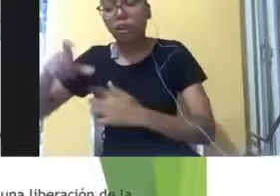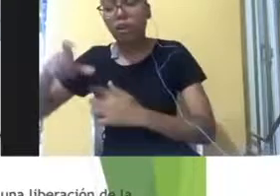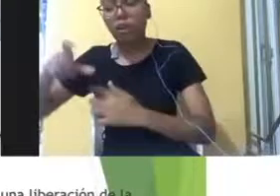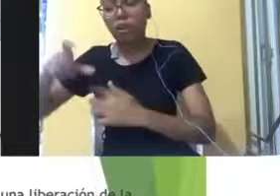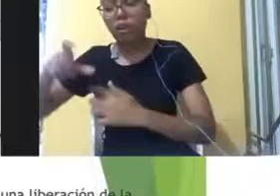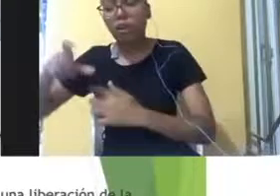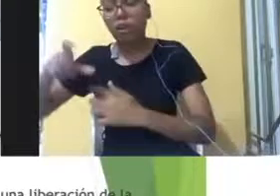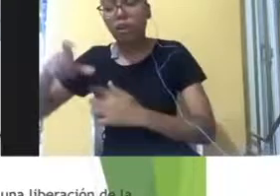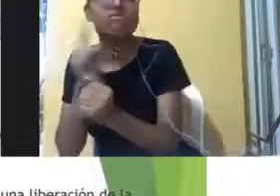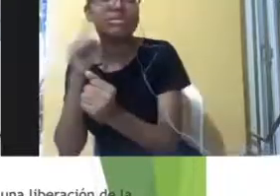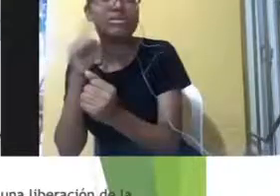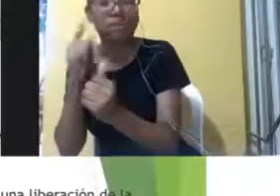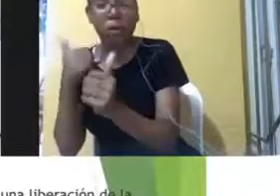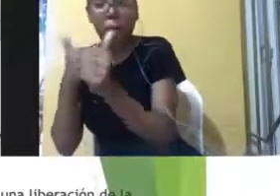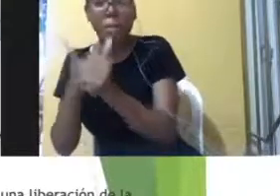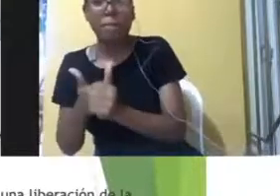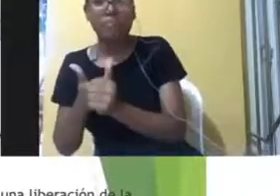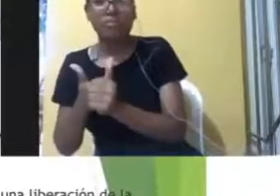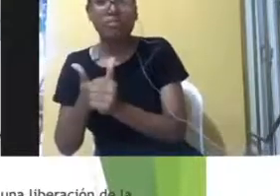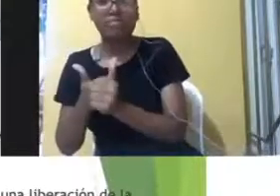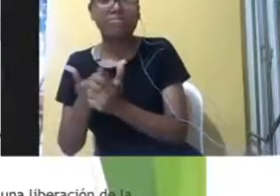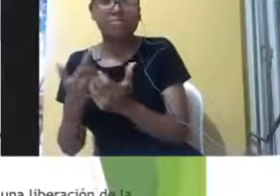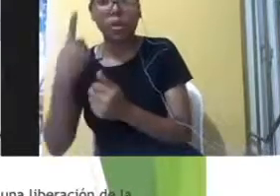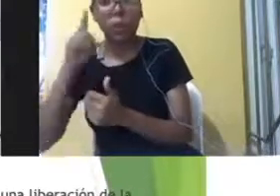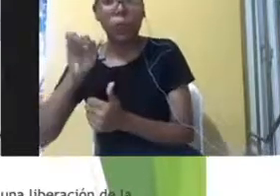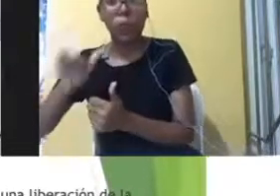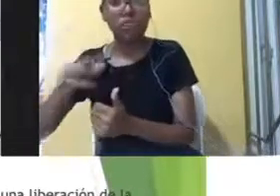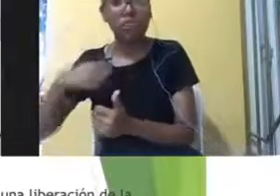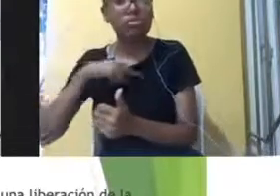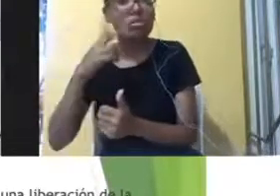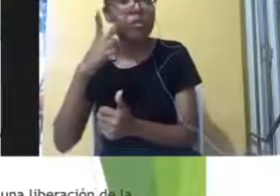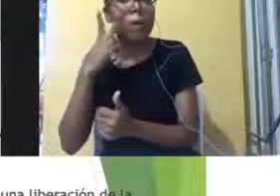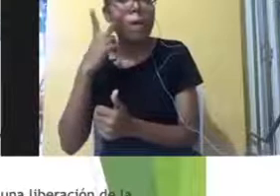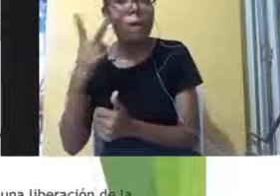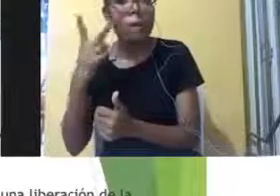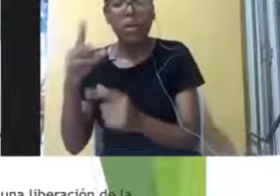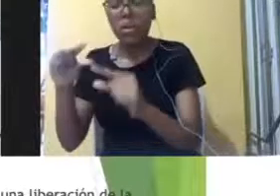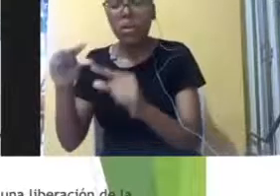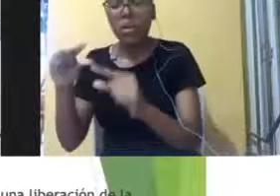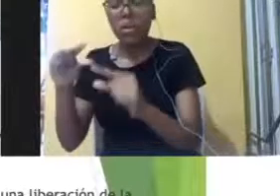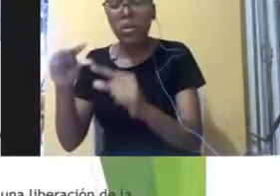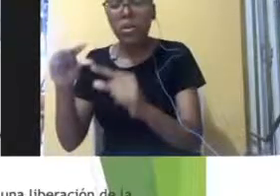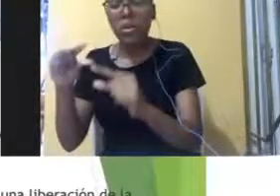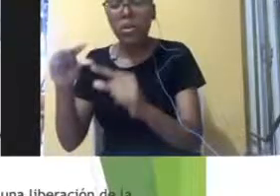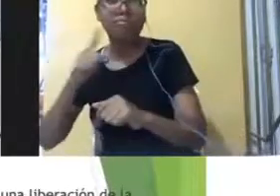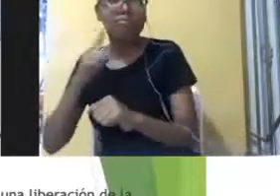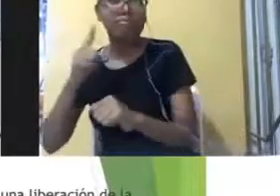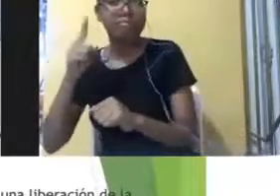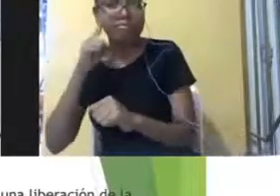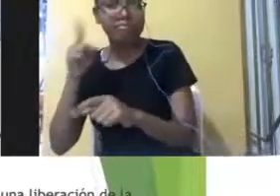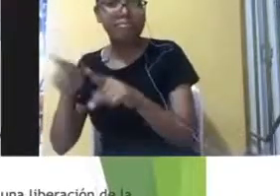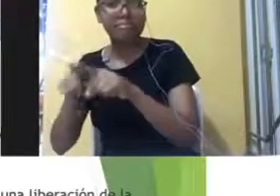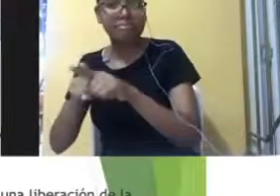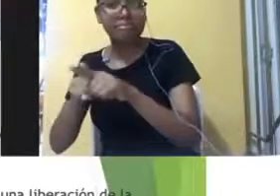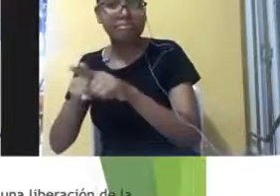entonces por eso se da esos colectivos, esos grupos, y así también es una forma de transmitir